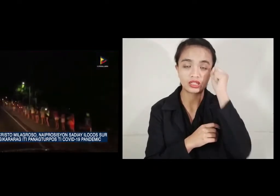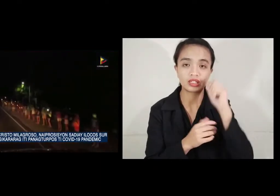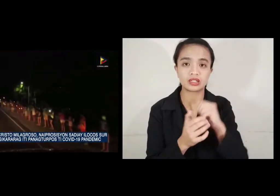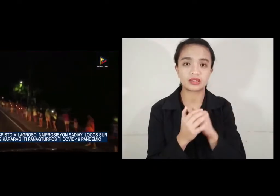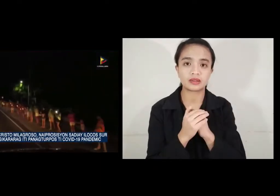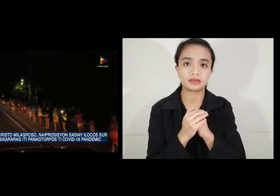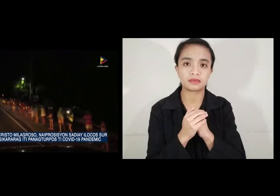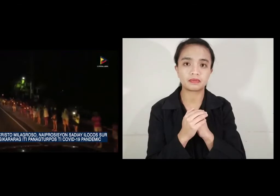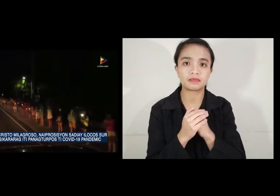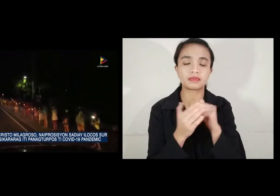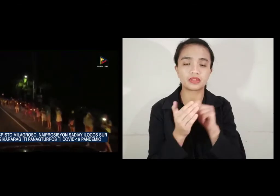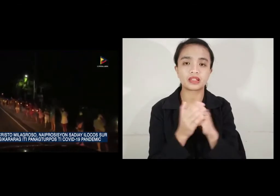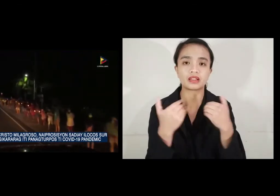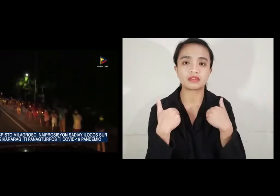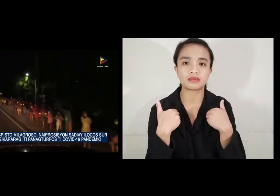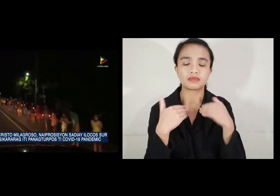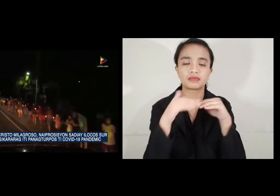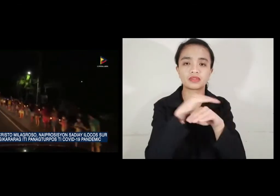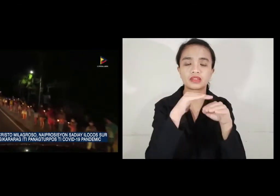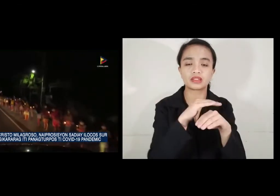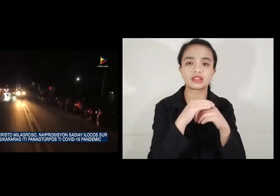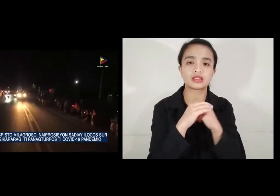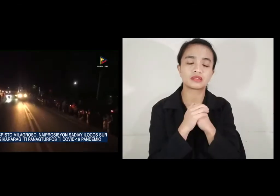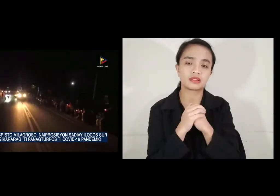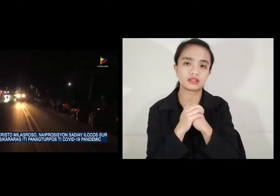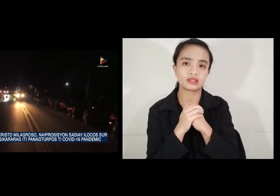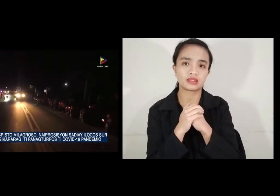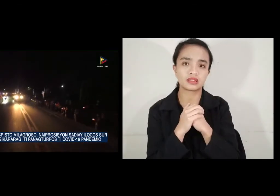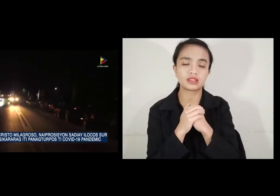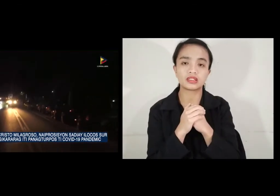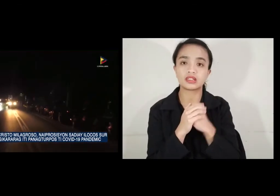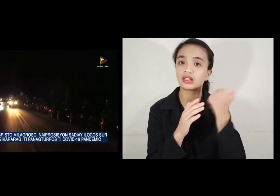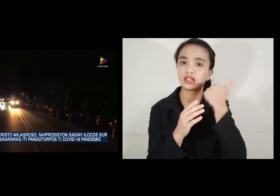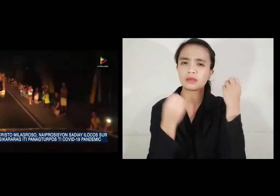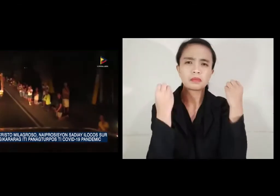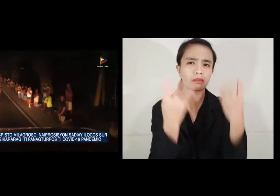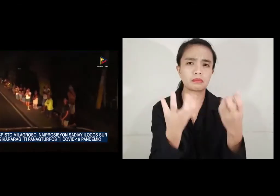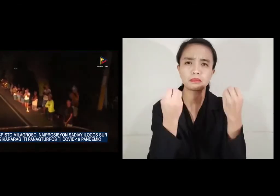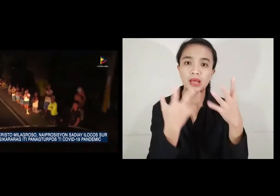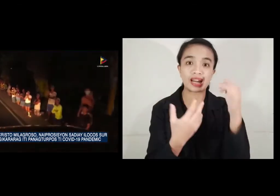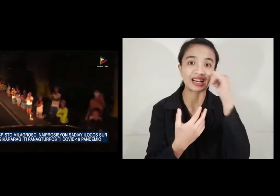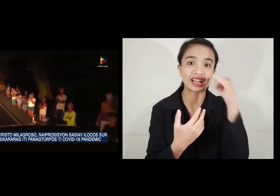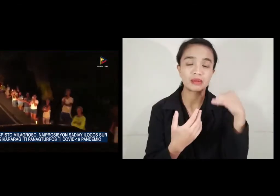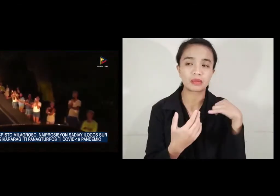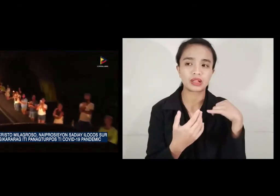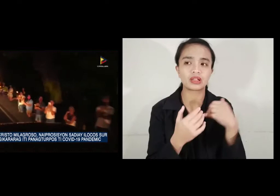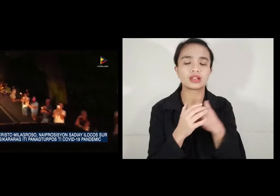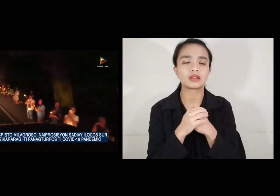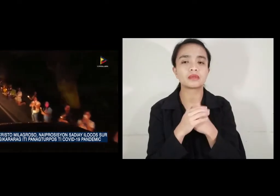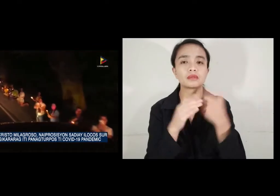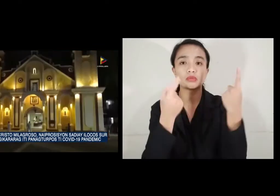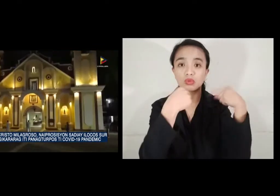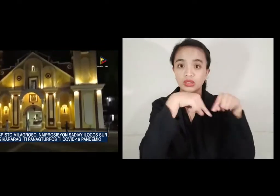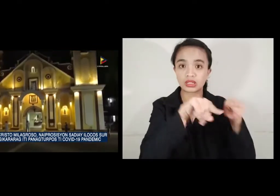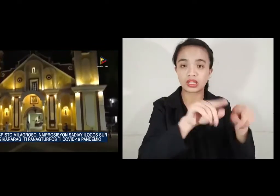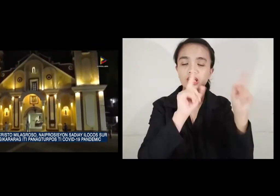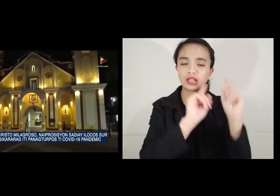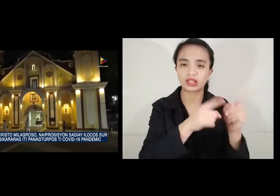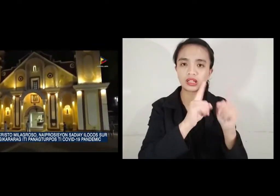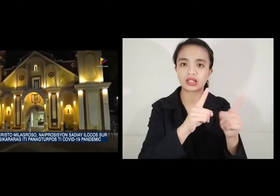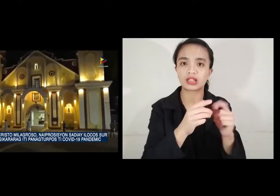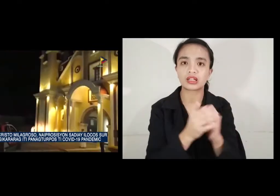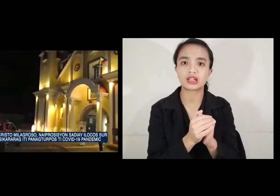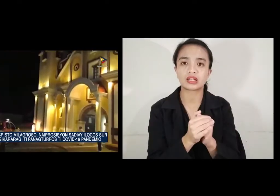Piangmat iti Archdiocese iti Segovia. Ket kadumat iti nagpadaan iti Calman, may kastagat